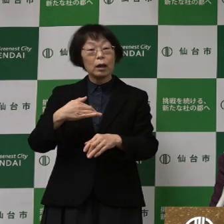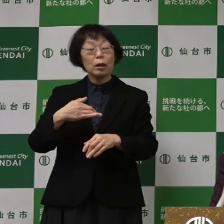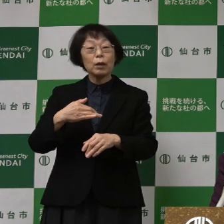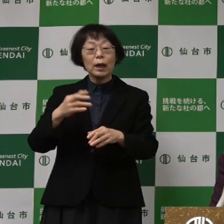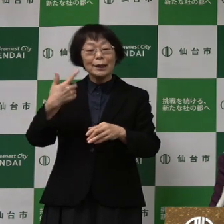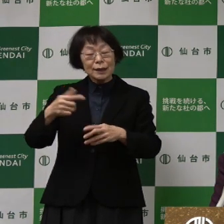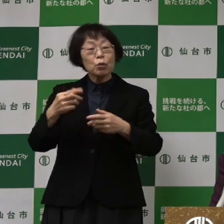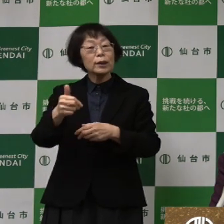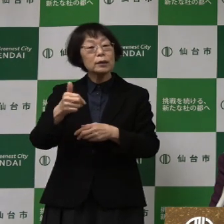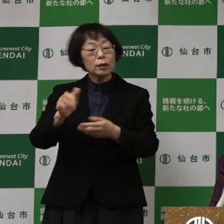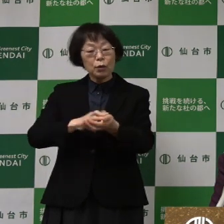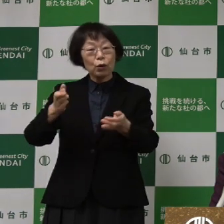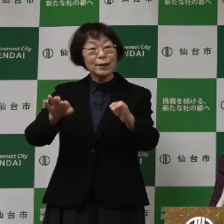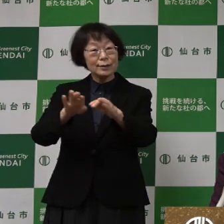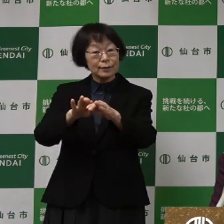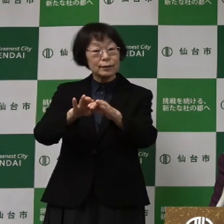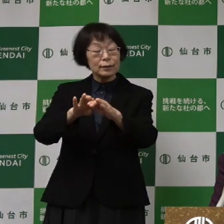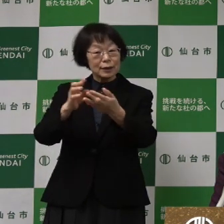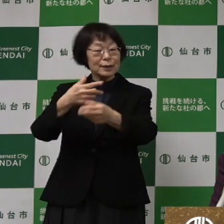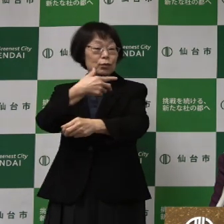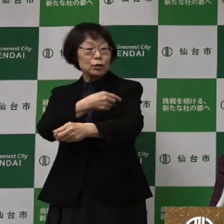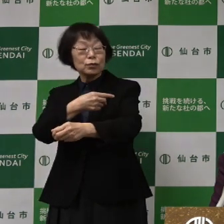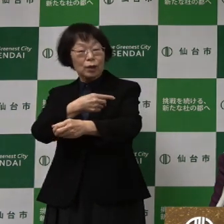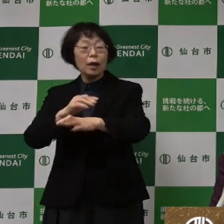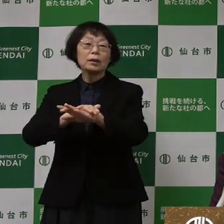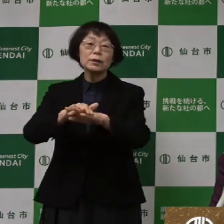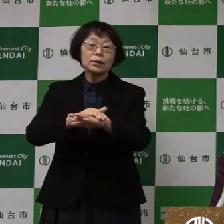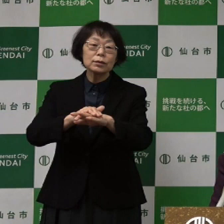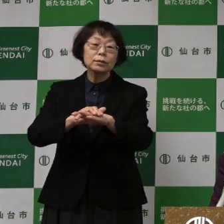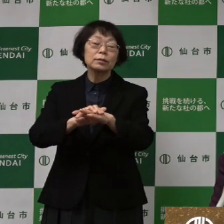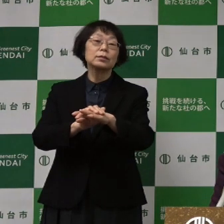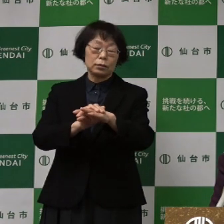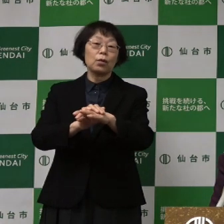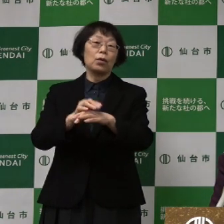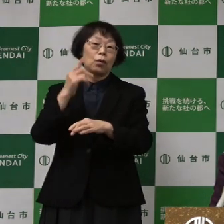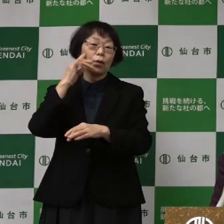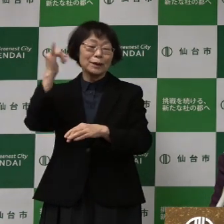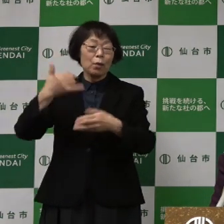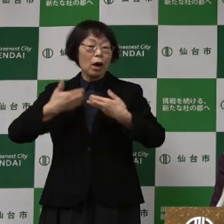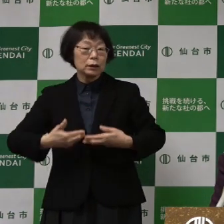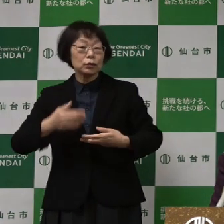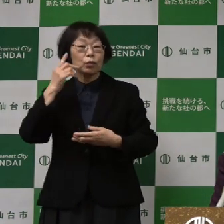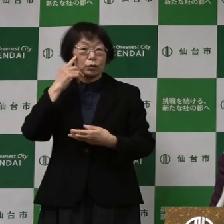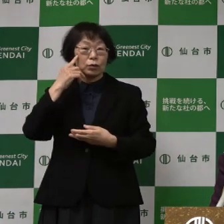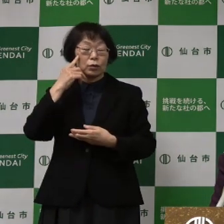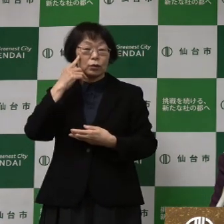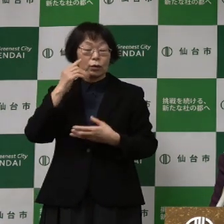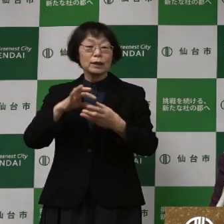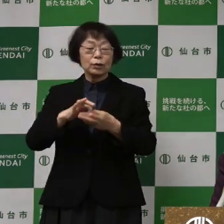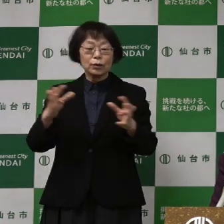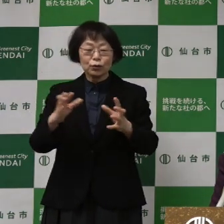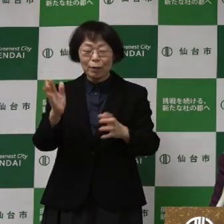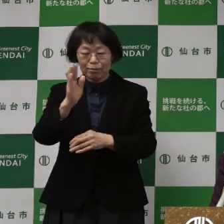で、安心していただくというのが一番大事かな、保護者の方の安心のためにもということで、今のところその方向で、個別接種中心